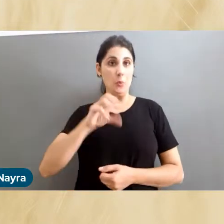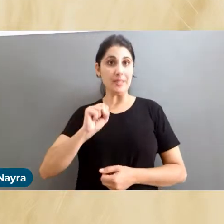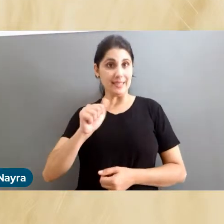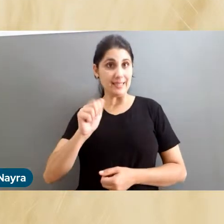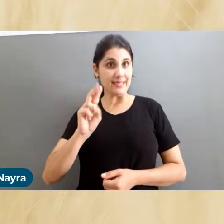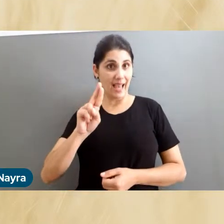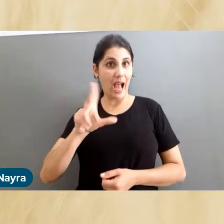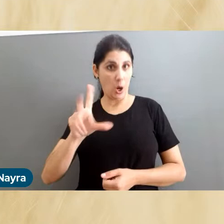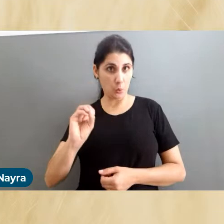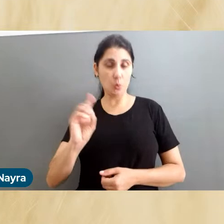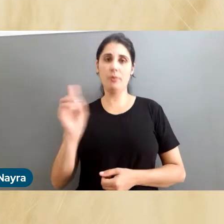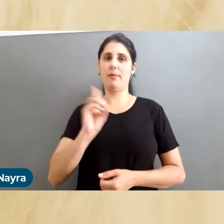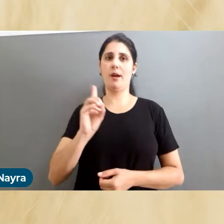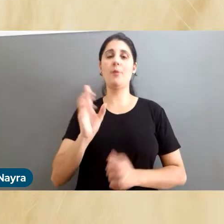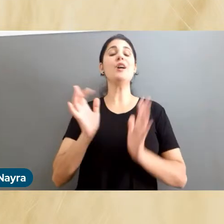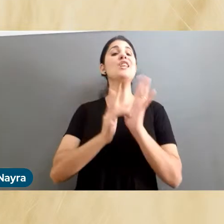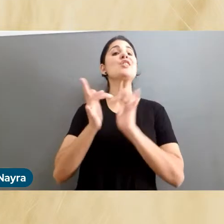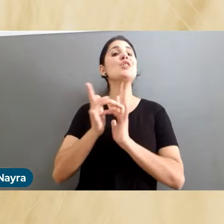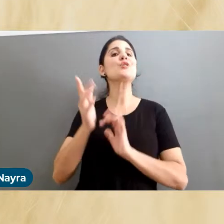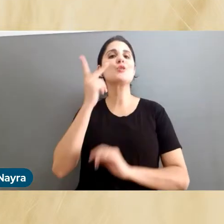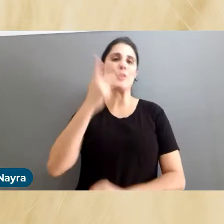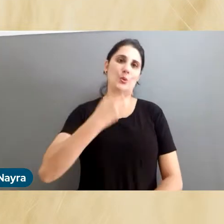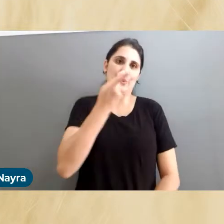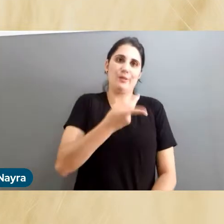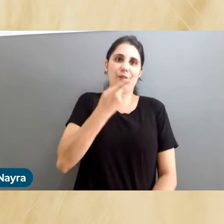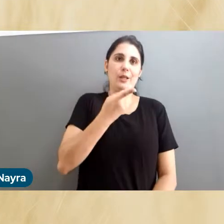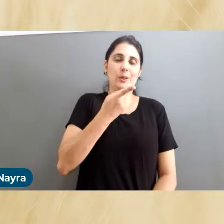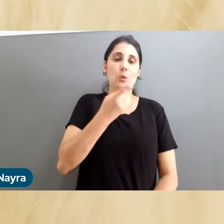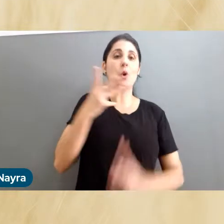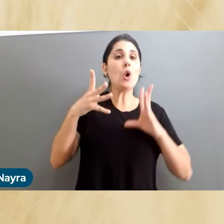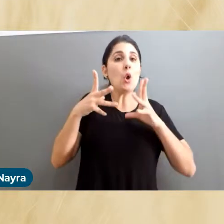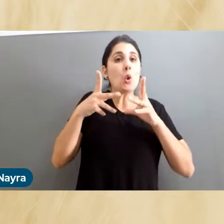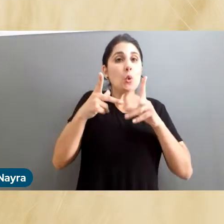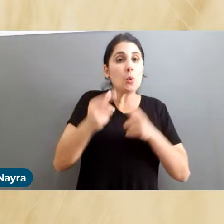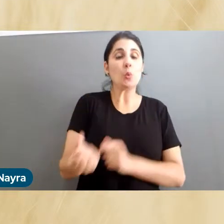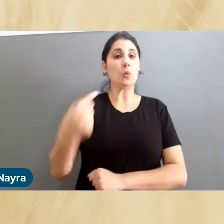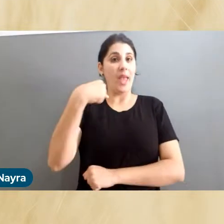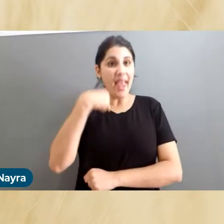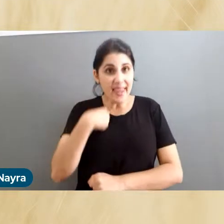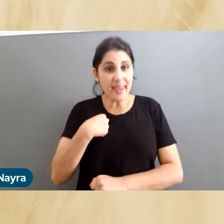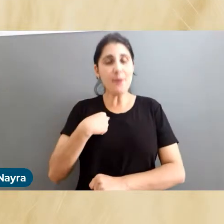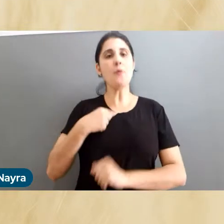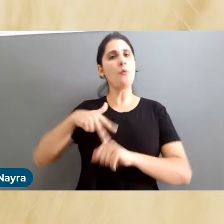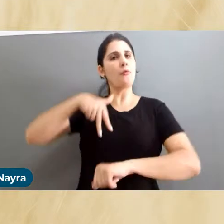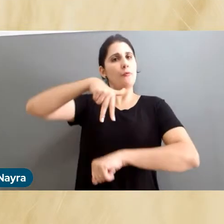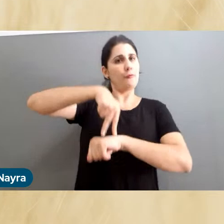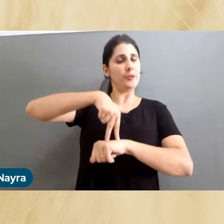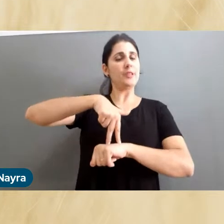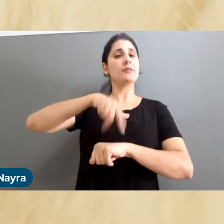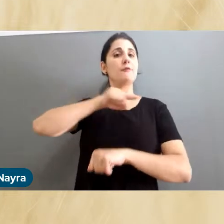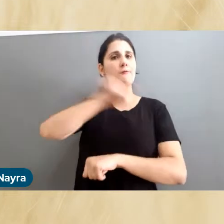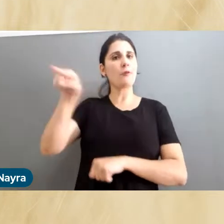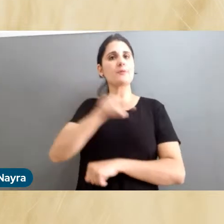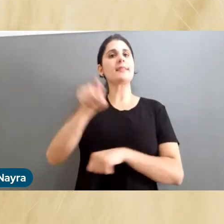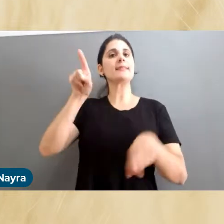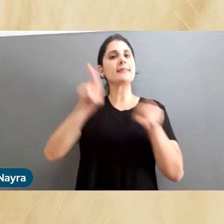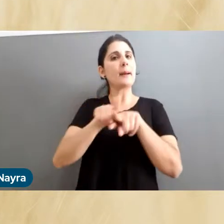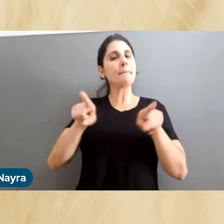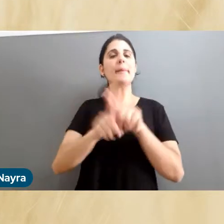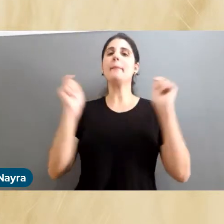o próprio Mestre nos disse: tudo aquilo que eu faço, vós o fareis e muito